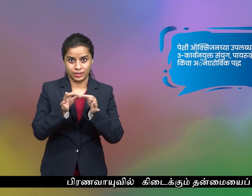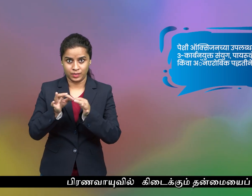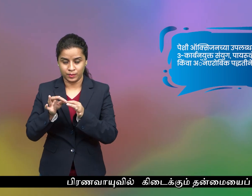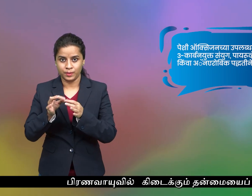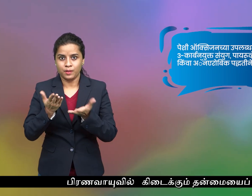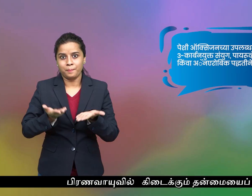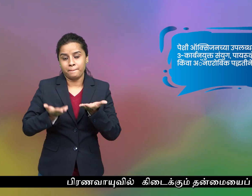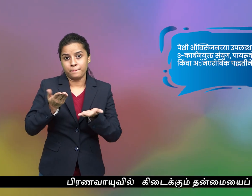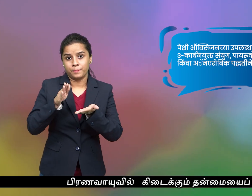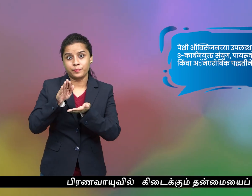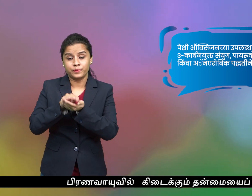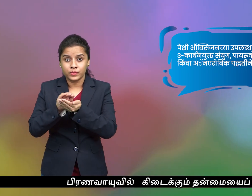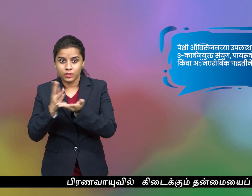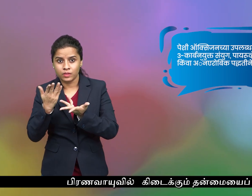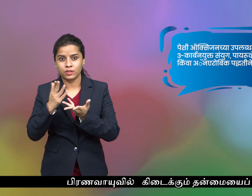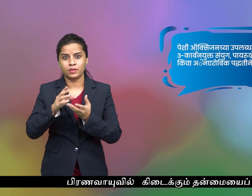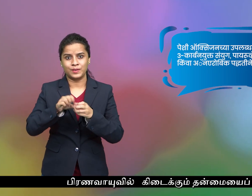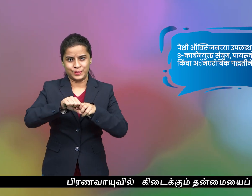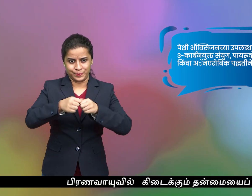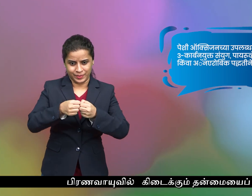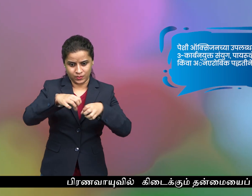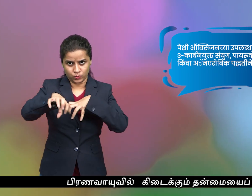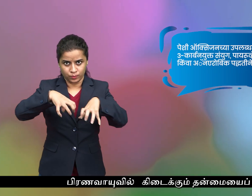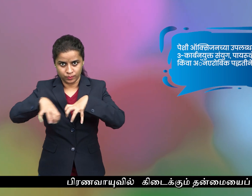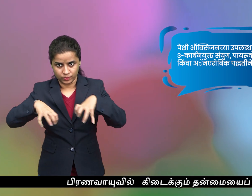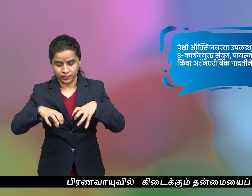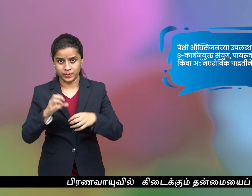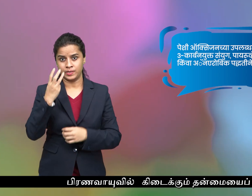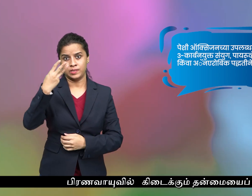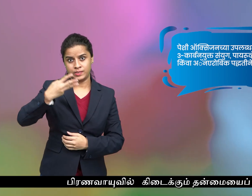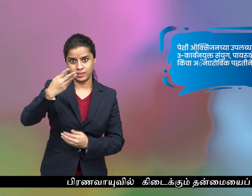பிராணவாயுவில் கிடைக்கும் தன்மை பொறுத்து உயிரணுக்கள்